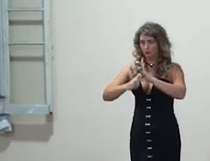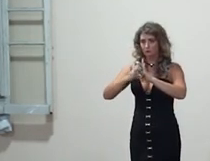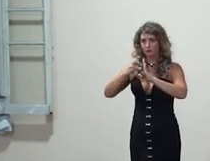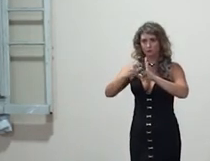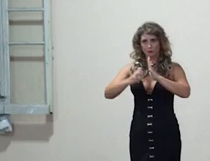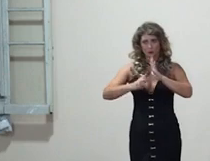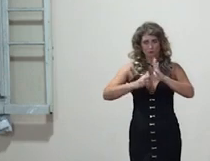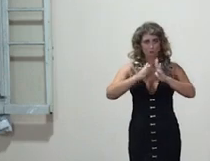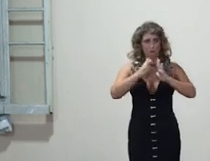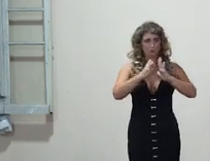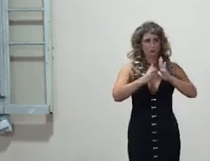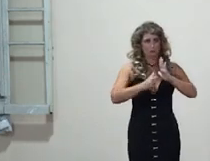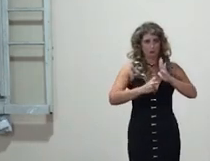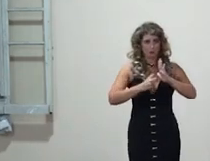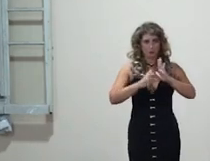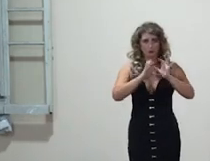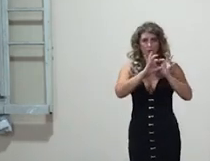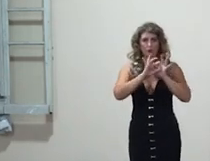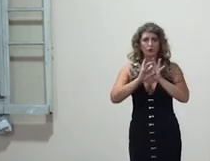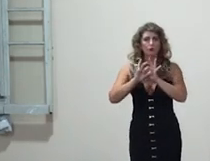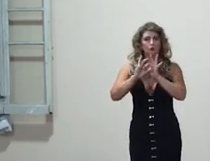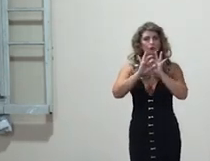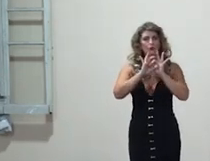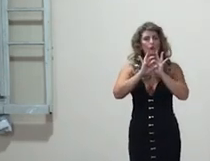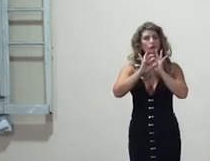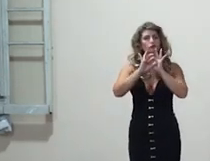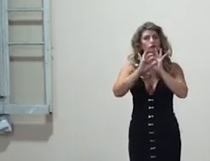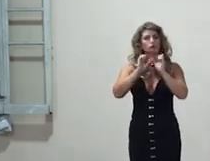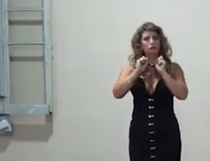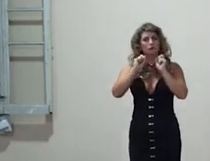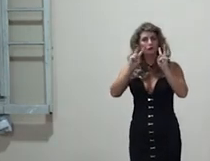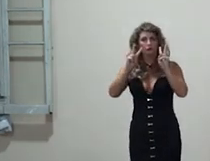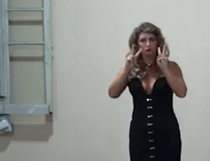de União da Vitória e Porto União.